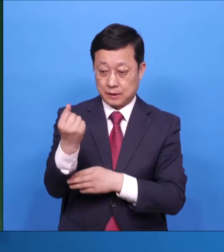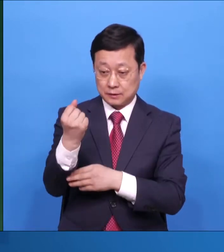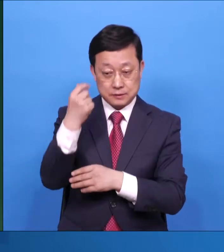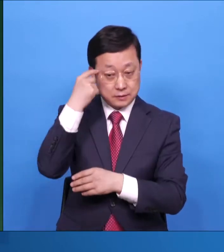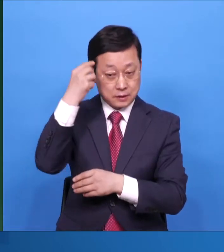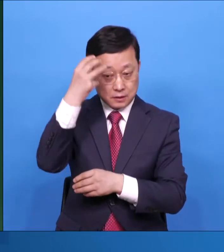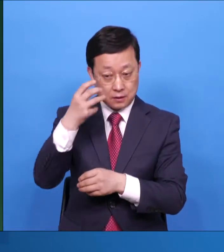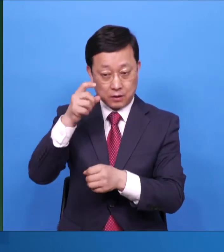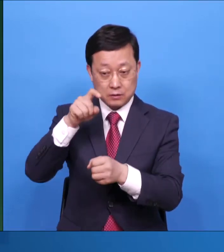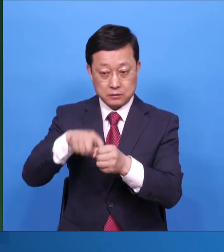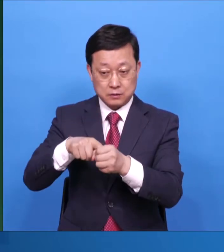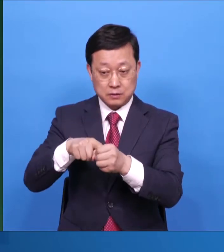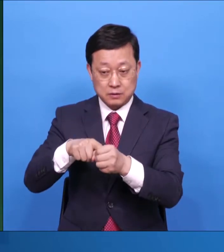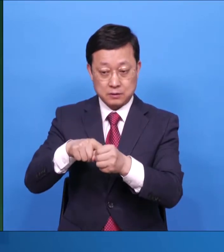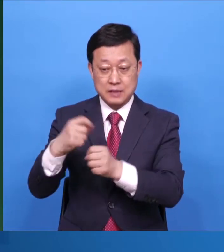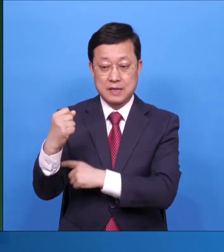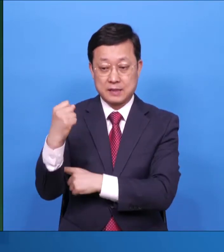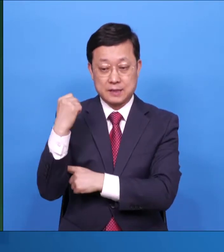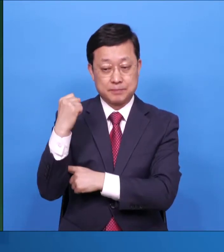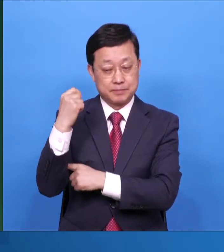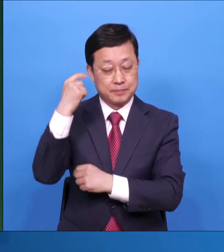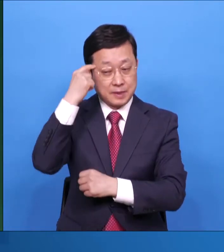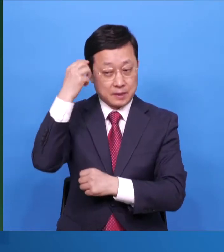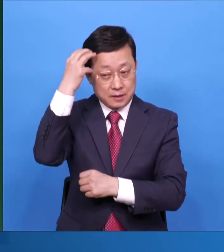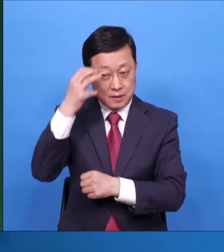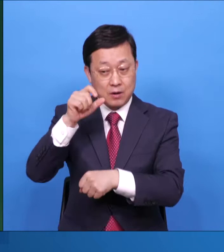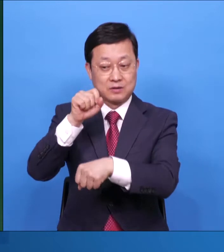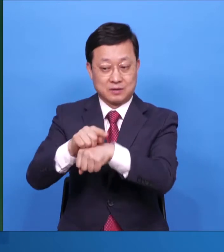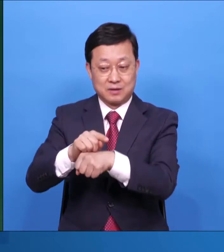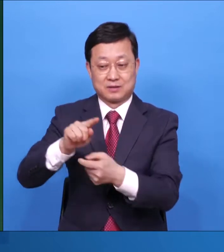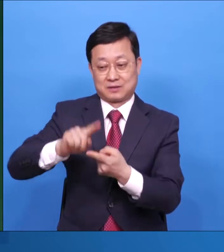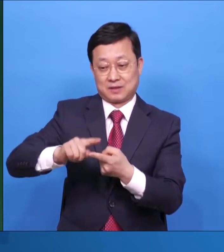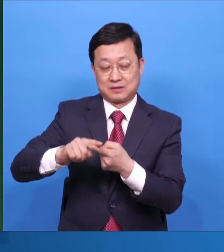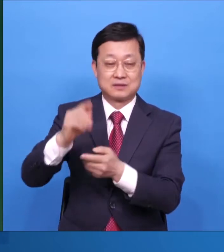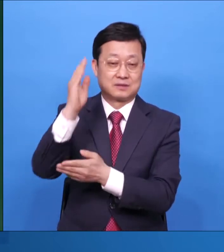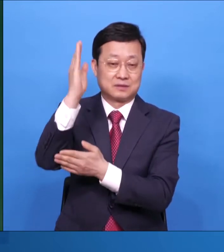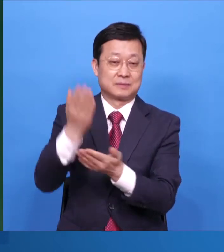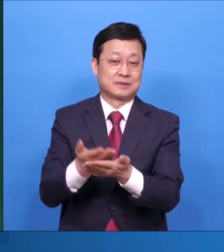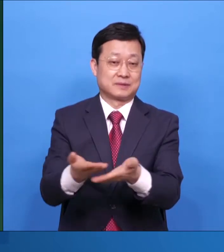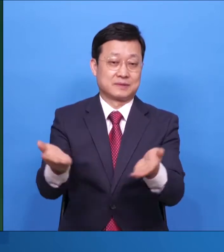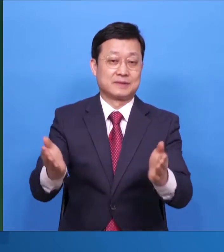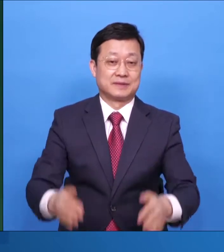Vamos a ver acerca de lo que es la espiritualidad de los remanentes.